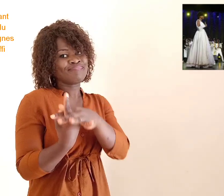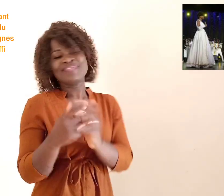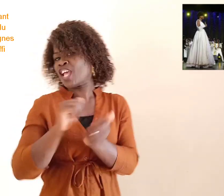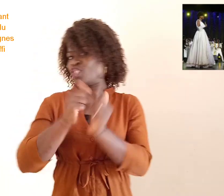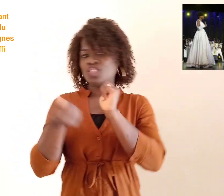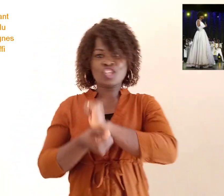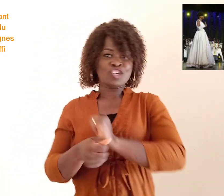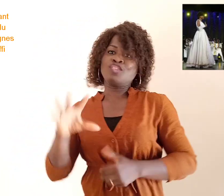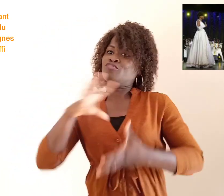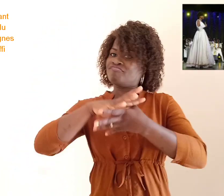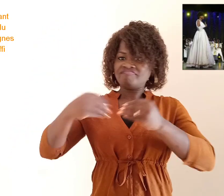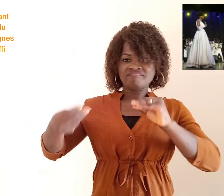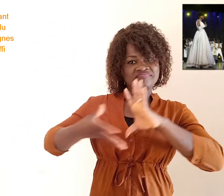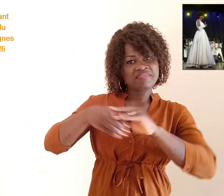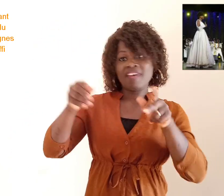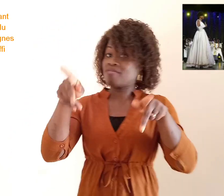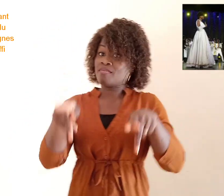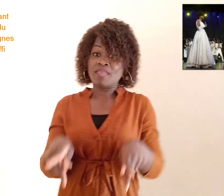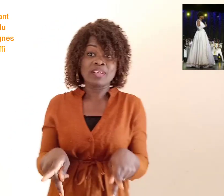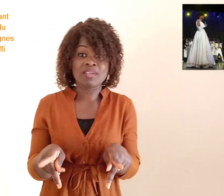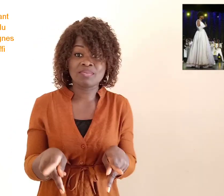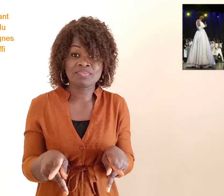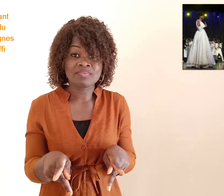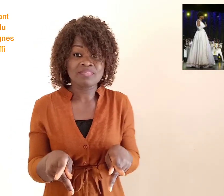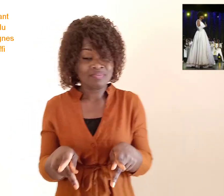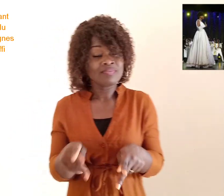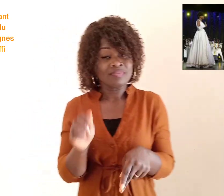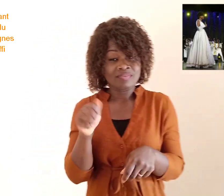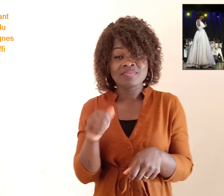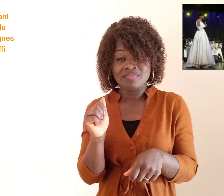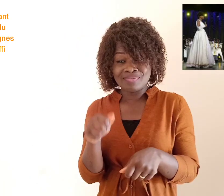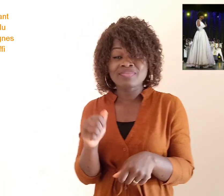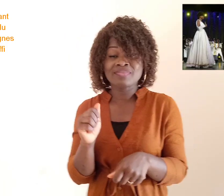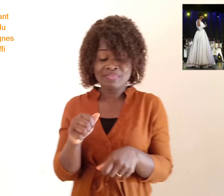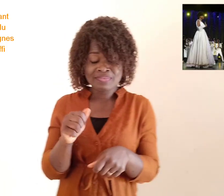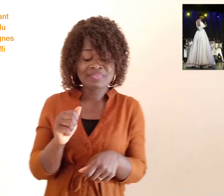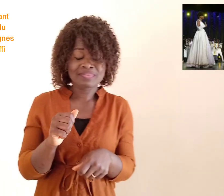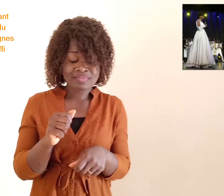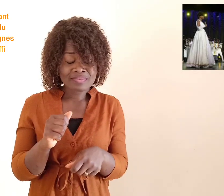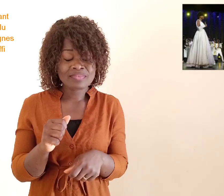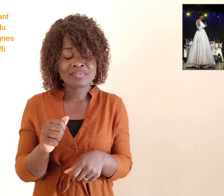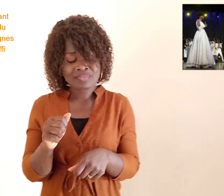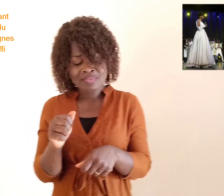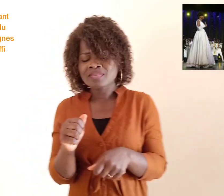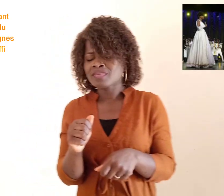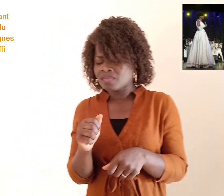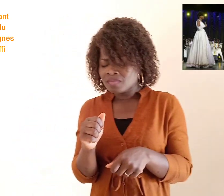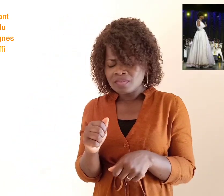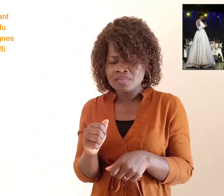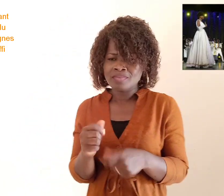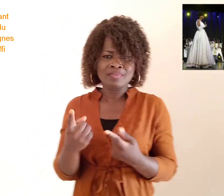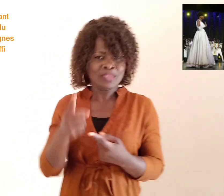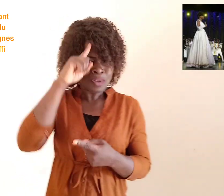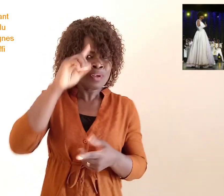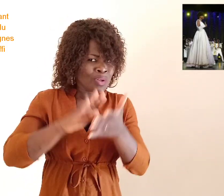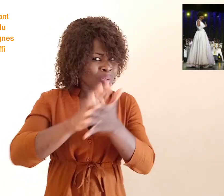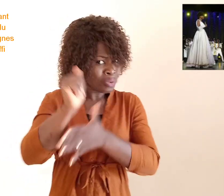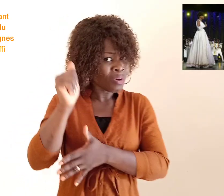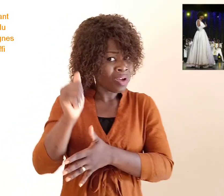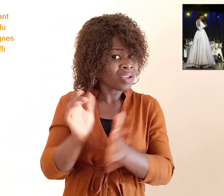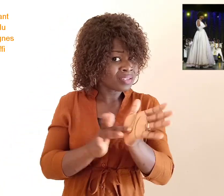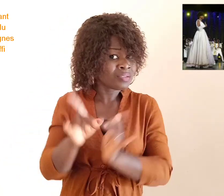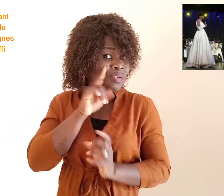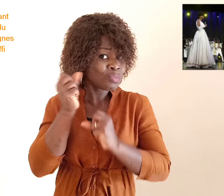de